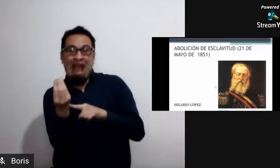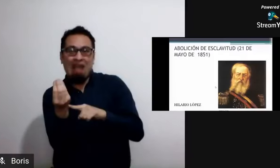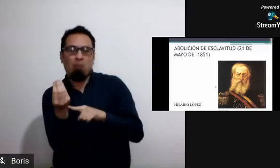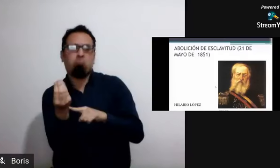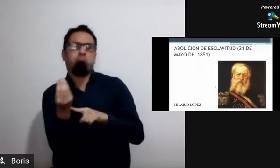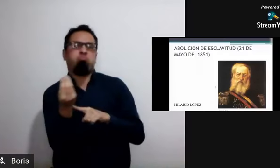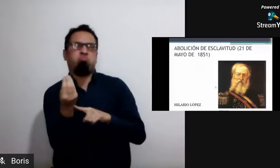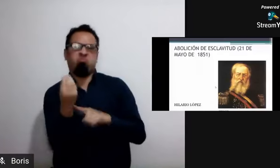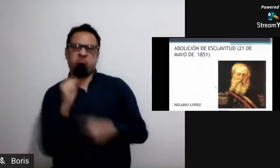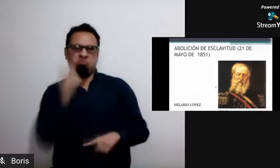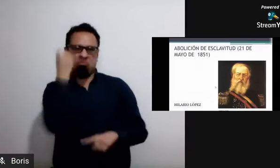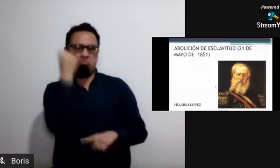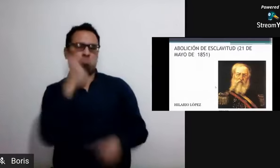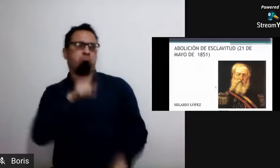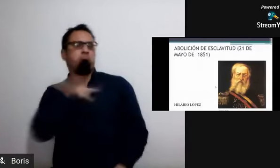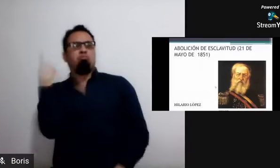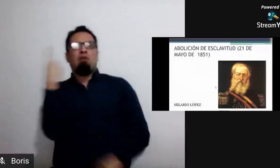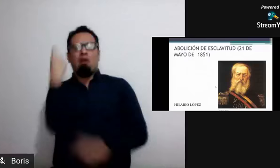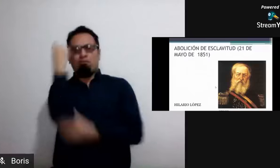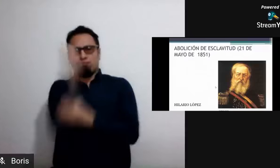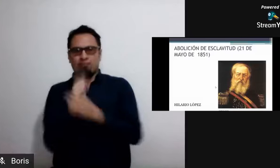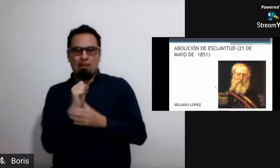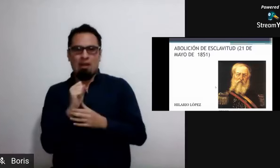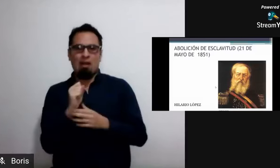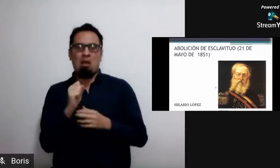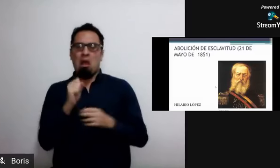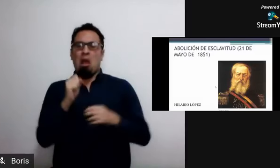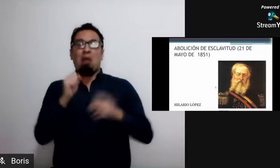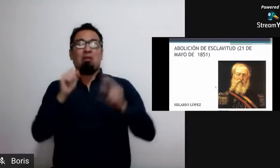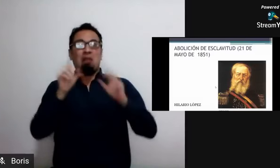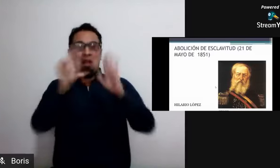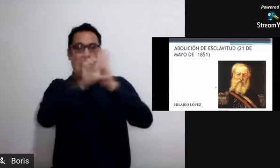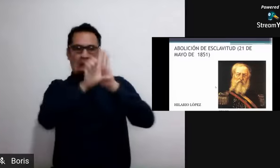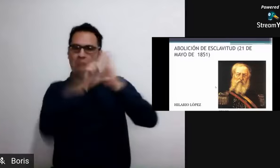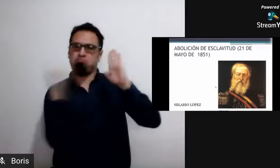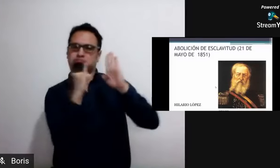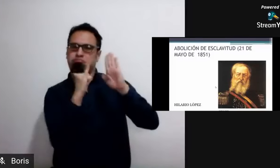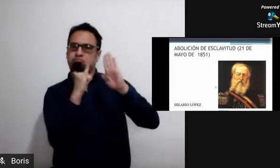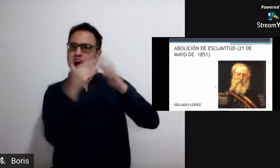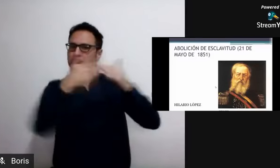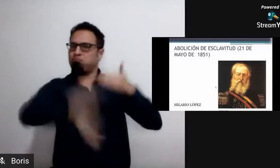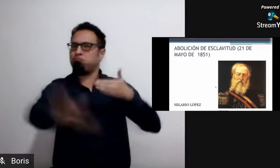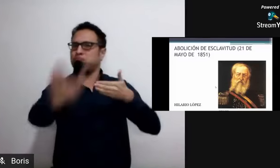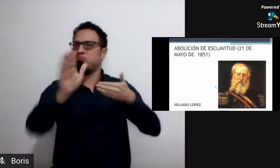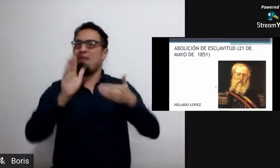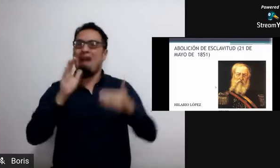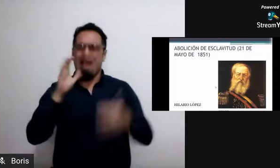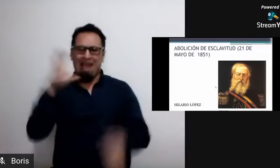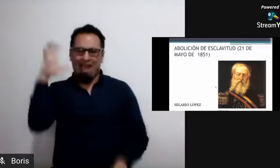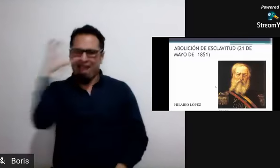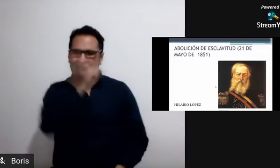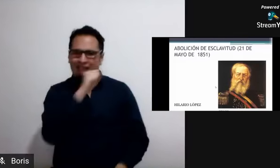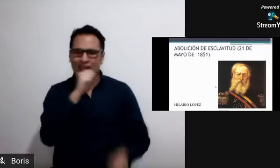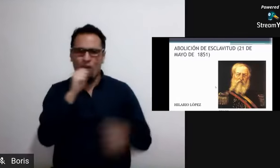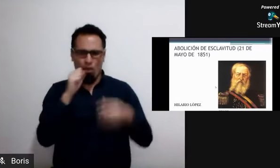se oponían totalmente a perder a lo que ellos consideraban su propiedad, que eran los